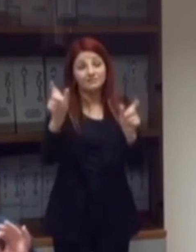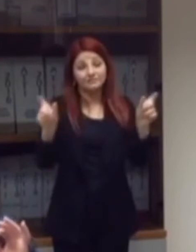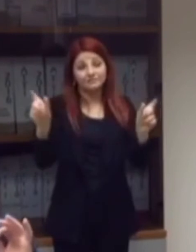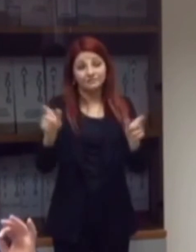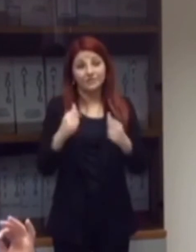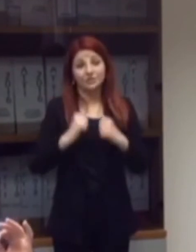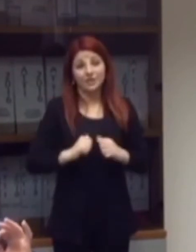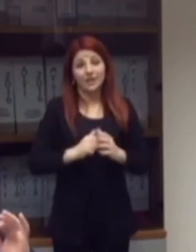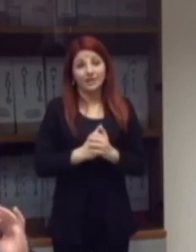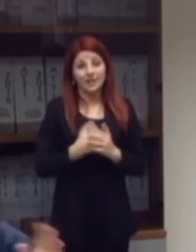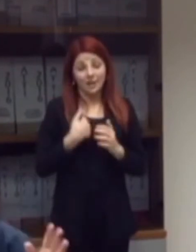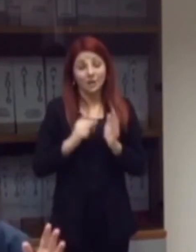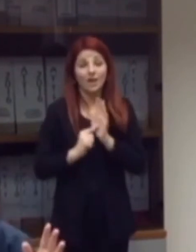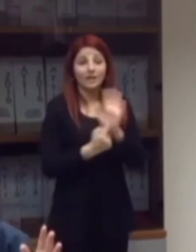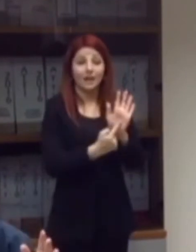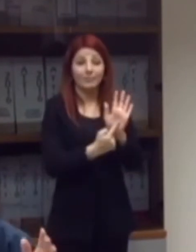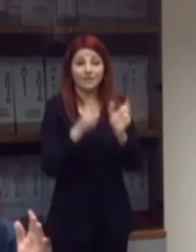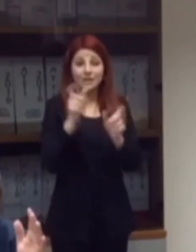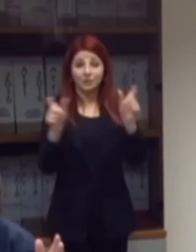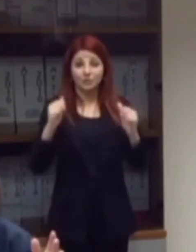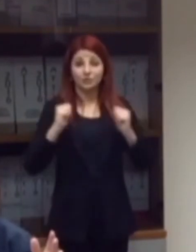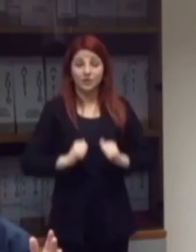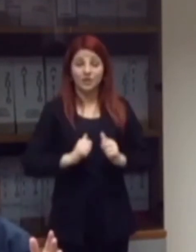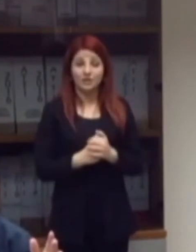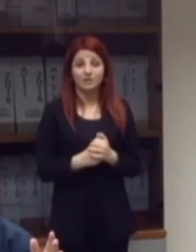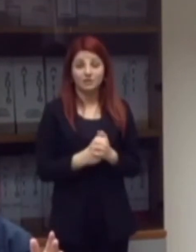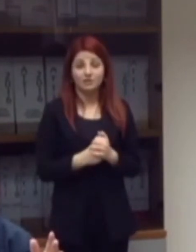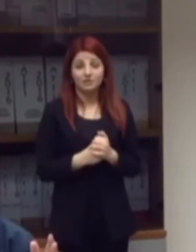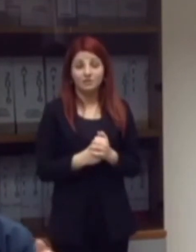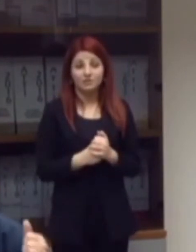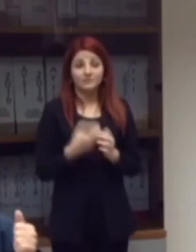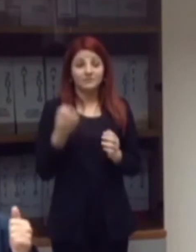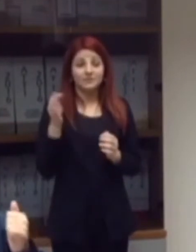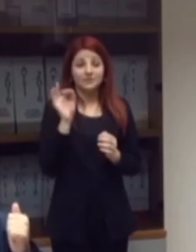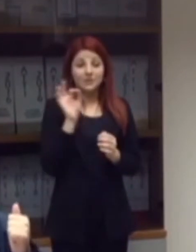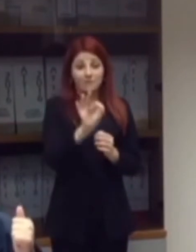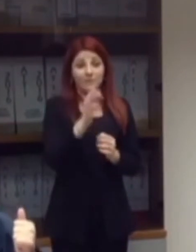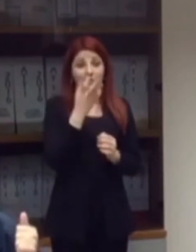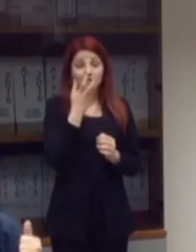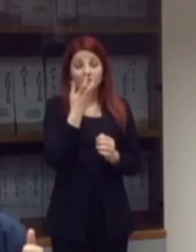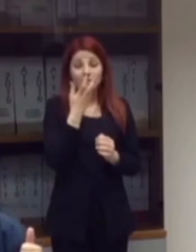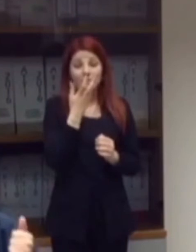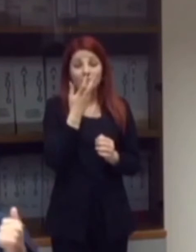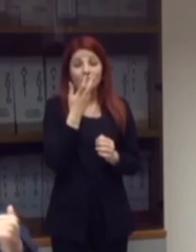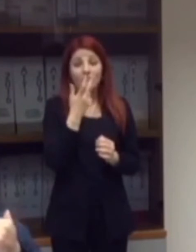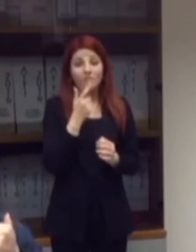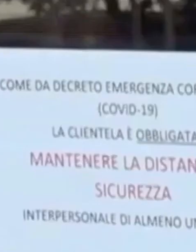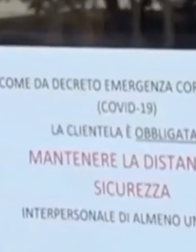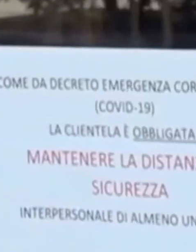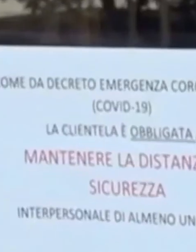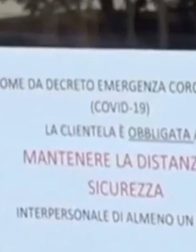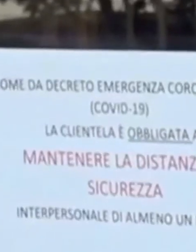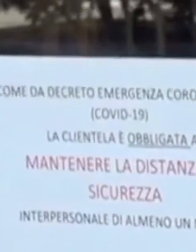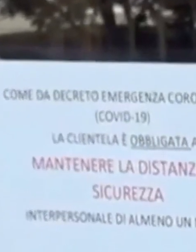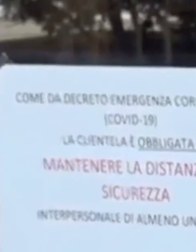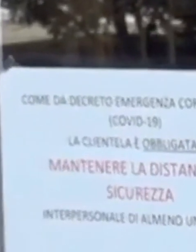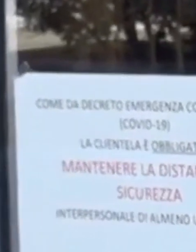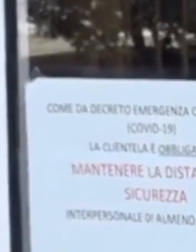Quindi a fine di valutare l'eventuale revoca della contestata ordinanza